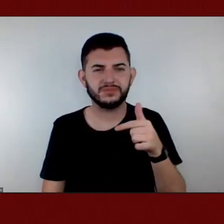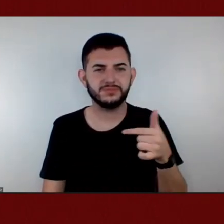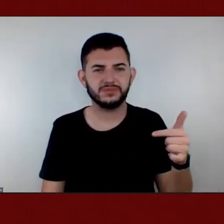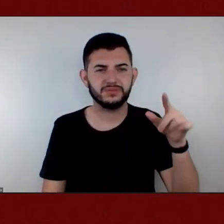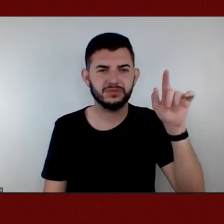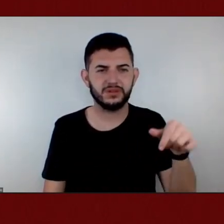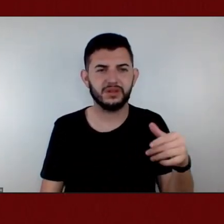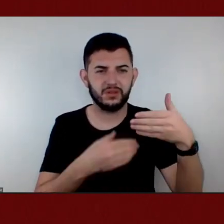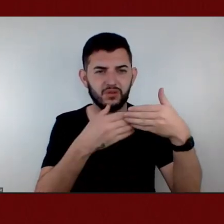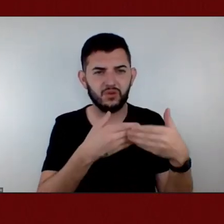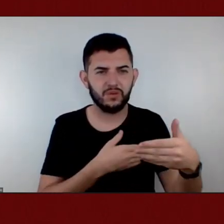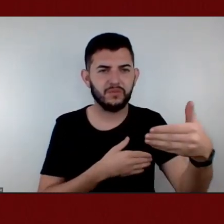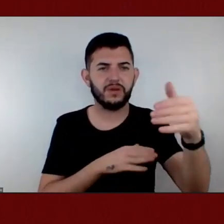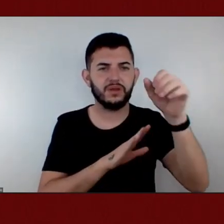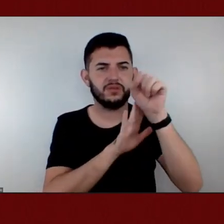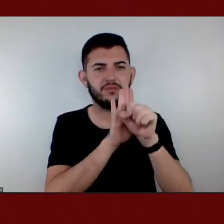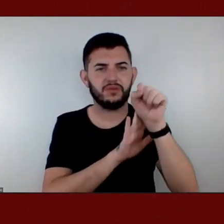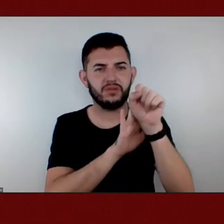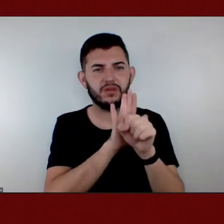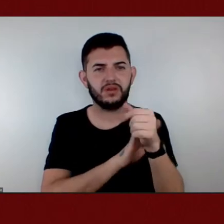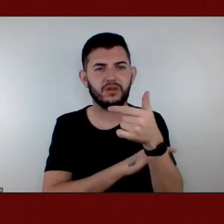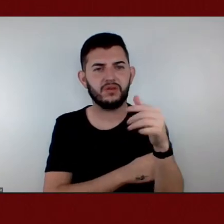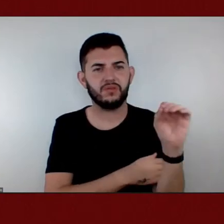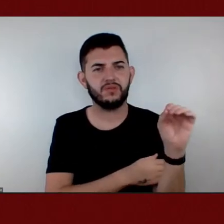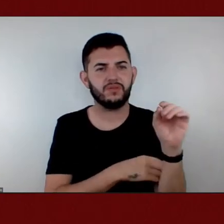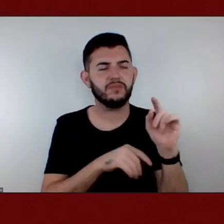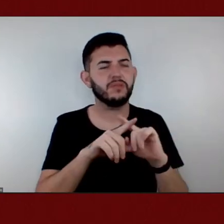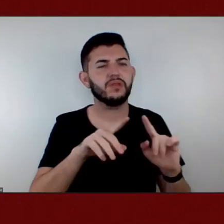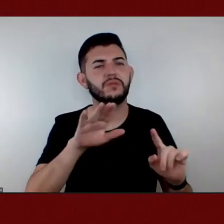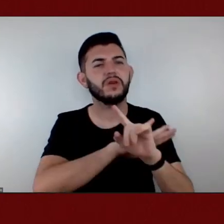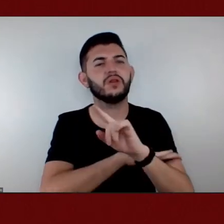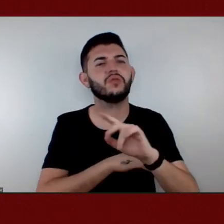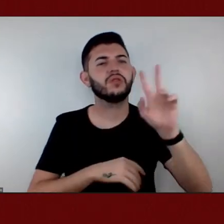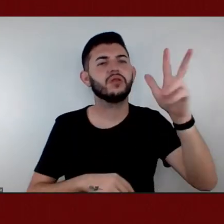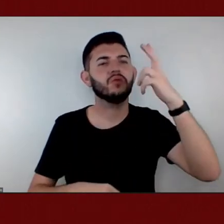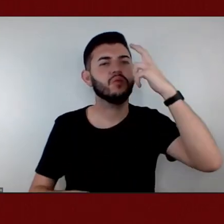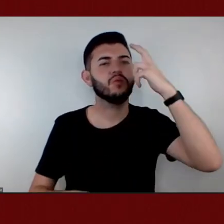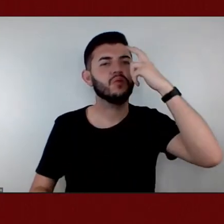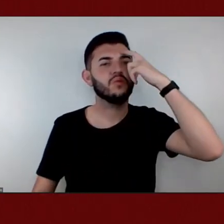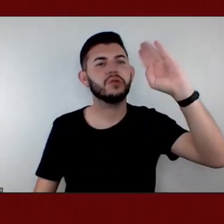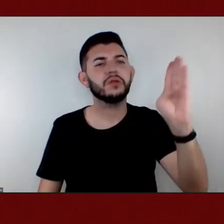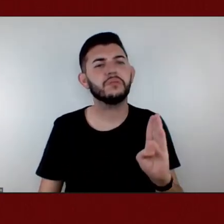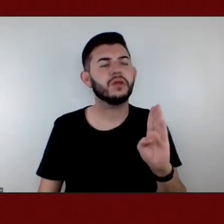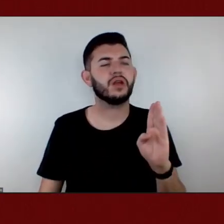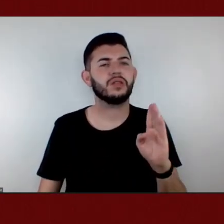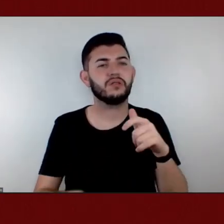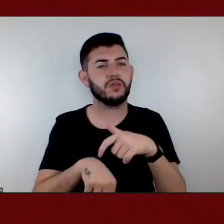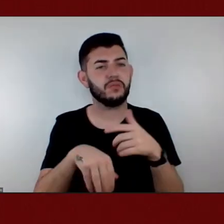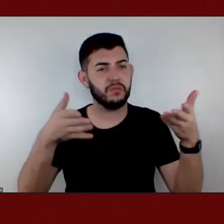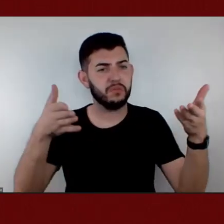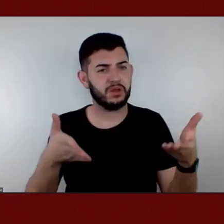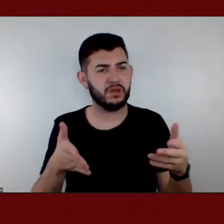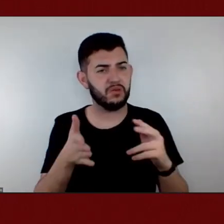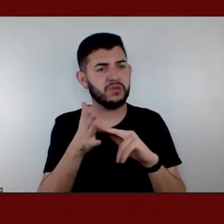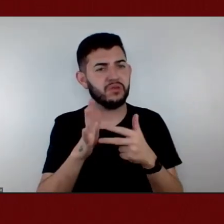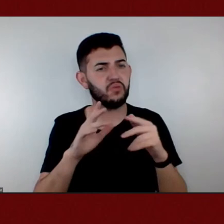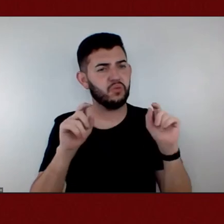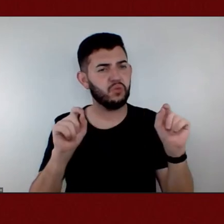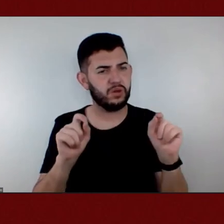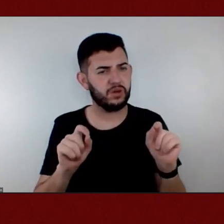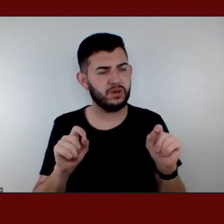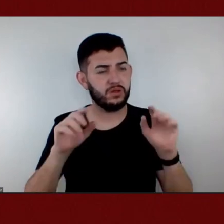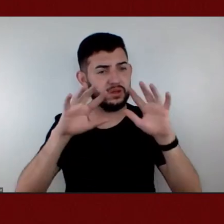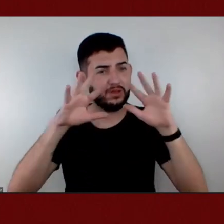XX. Mas o que é que significa cultura brasileira nesse momento de um mundo globalizado,